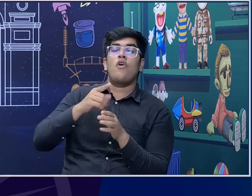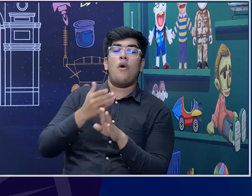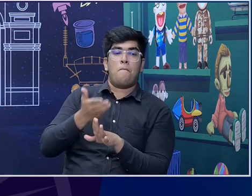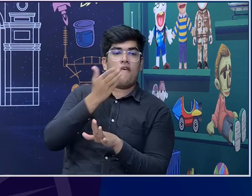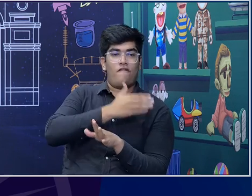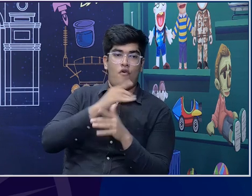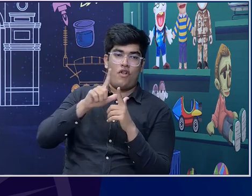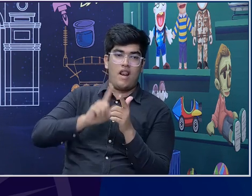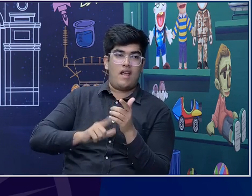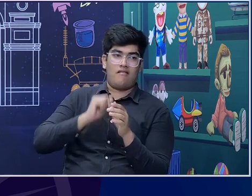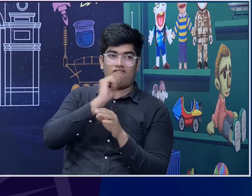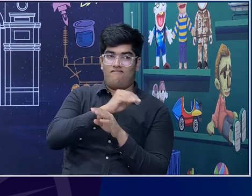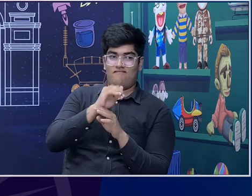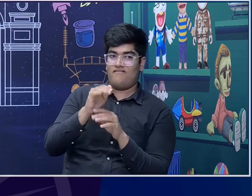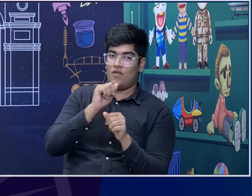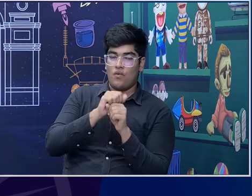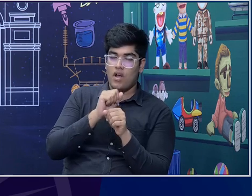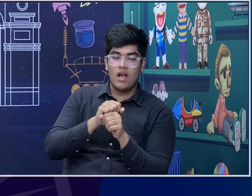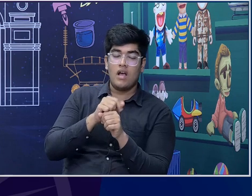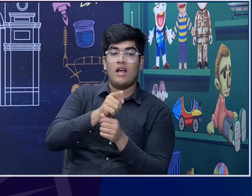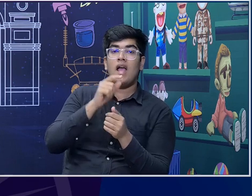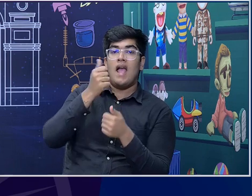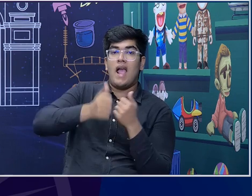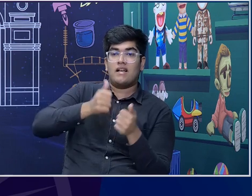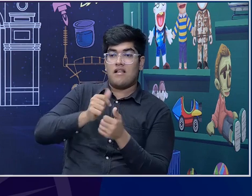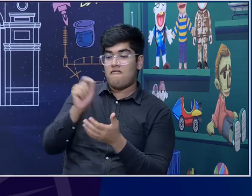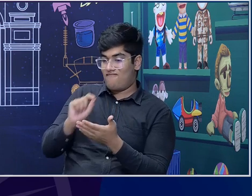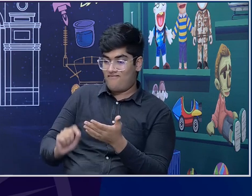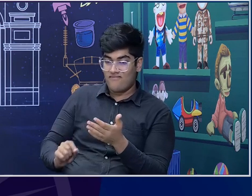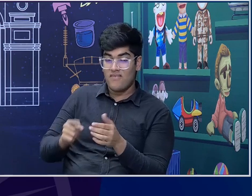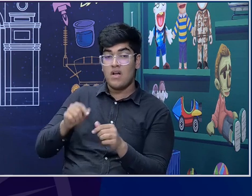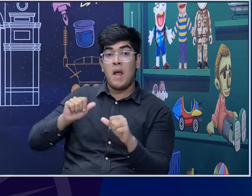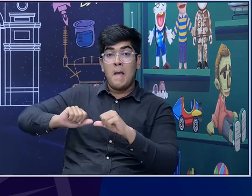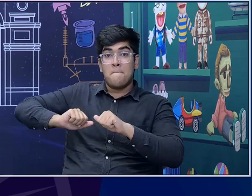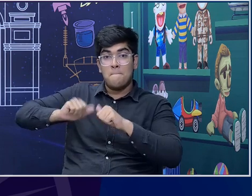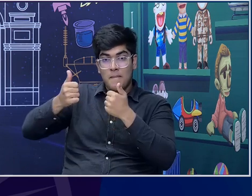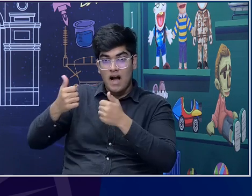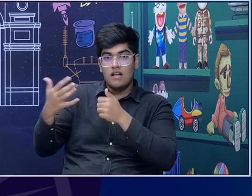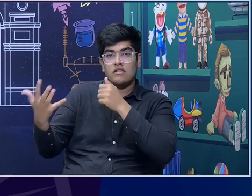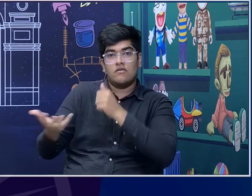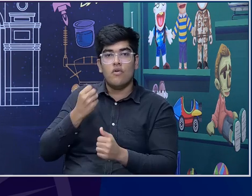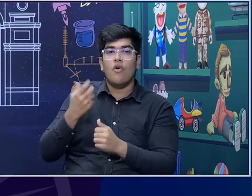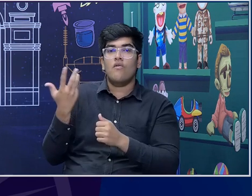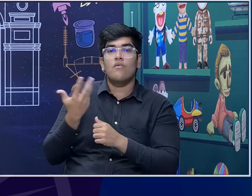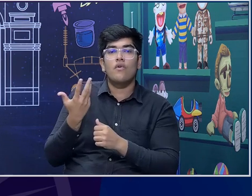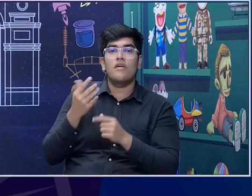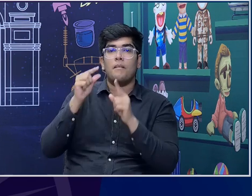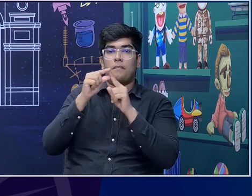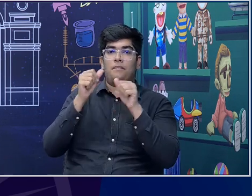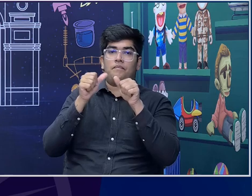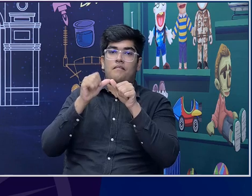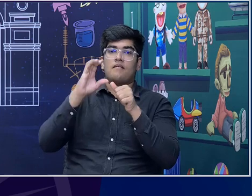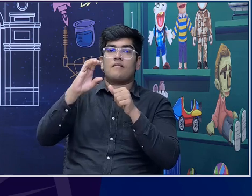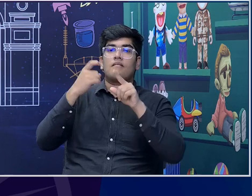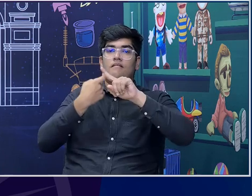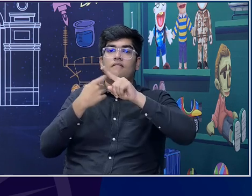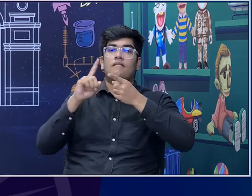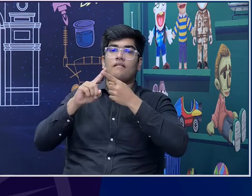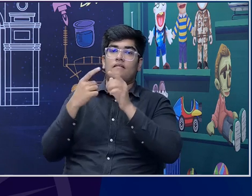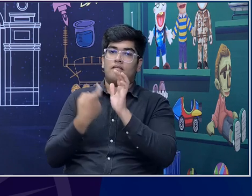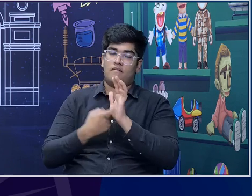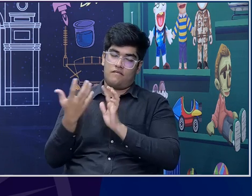जी क्योंकि जैसे जब आप लोग आगे बढ़ने के लिए एक पेपर देते हो, हर क्लास में आगे जाने के लिए एक्जाम देते हो, ऐसी ही कुवर सिंग